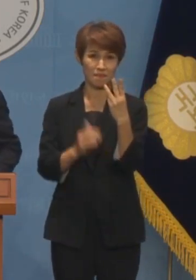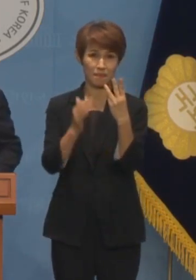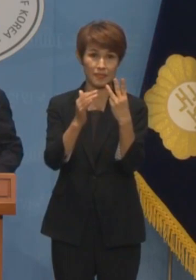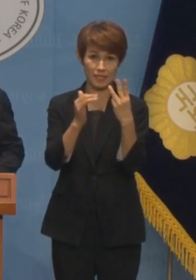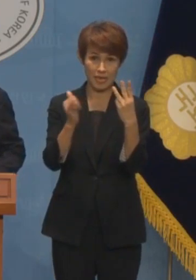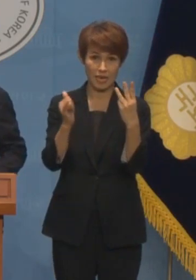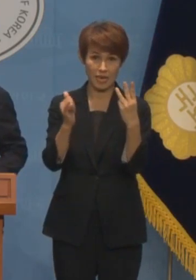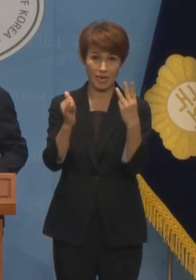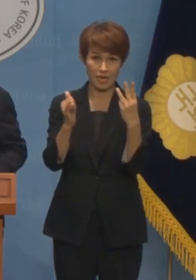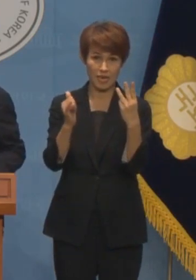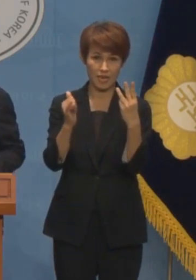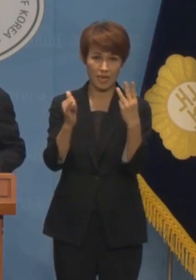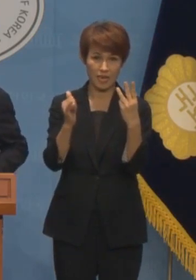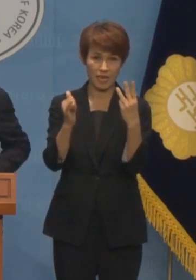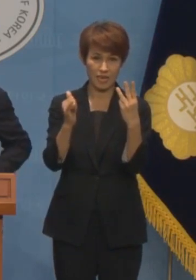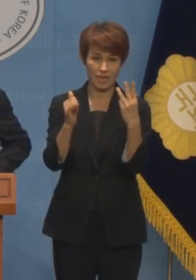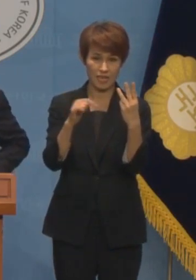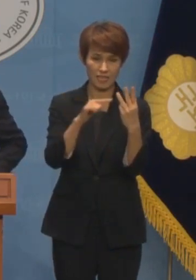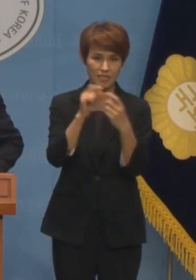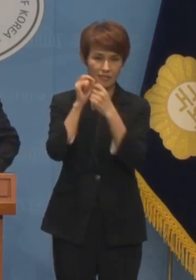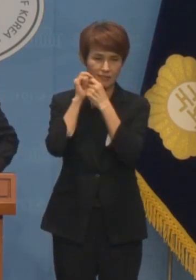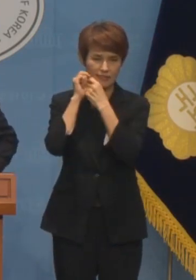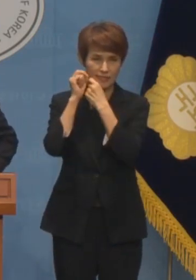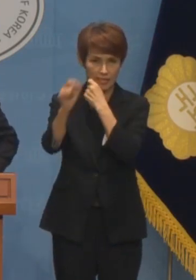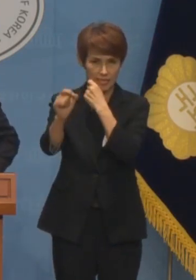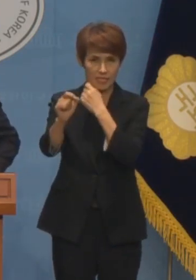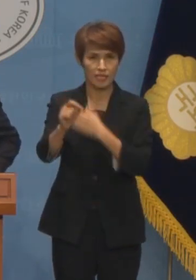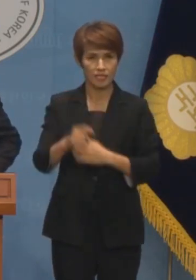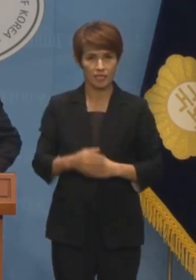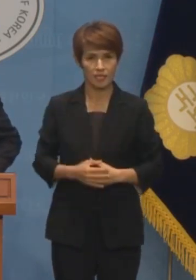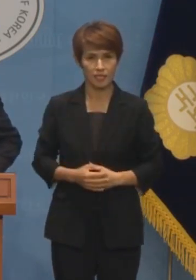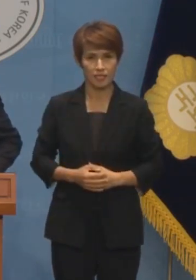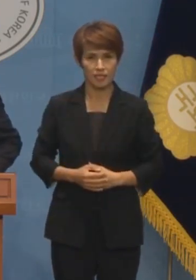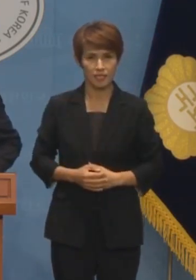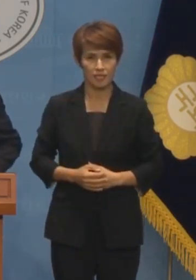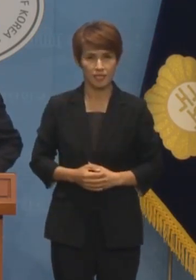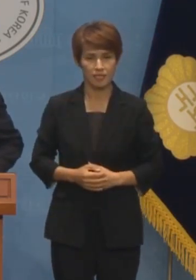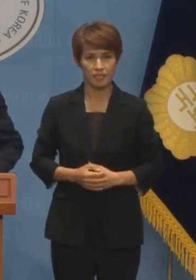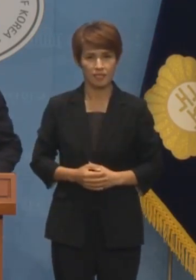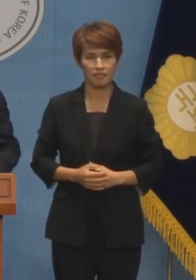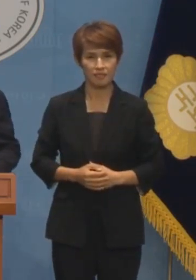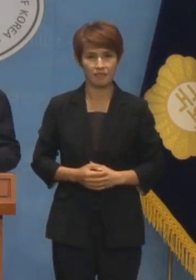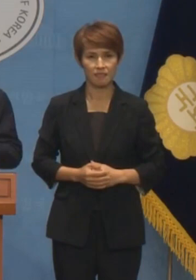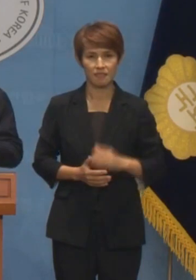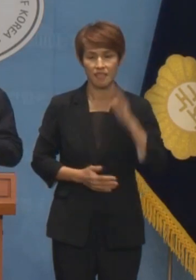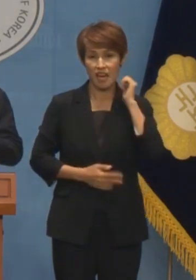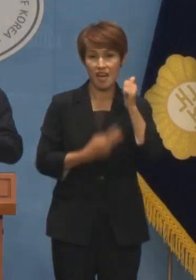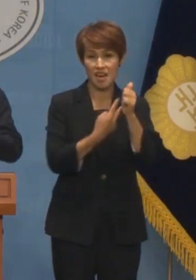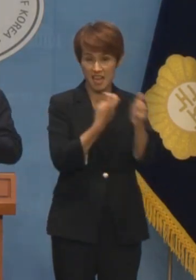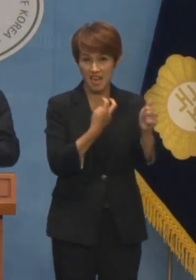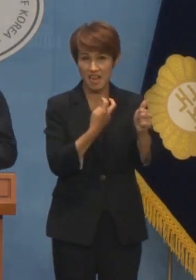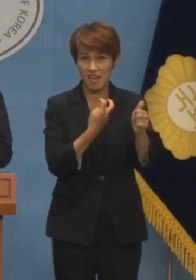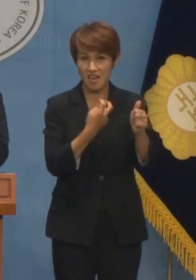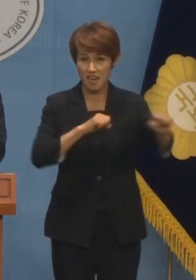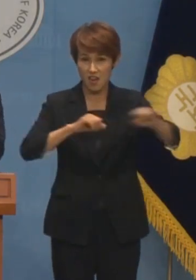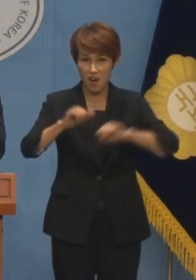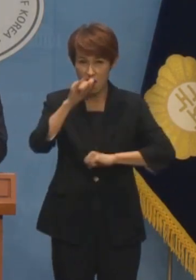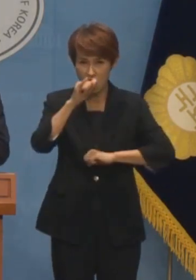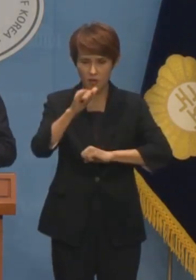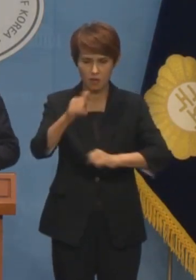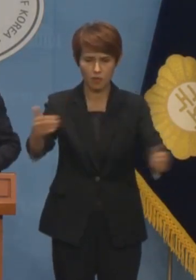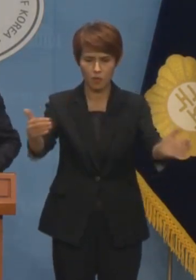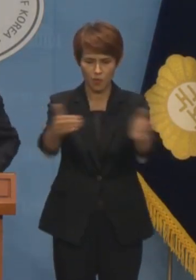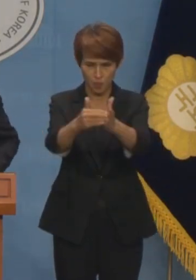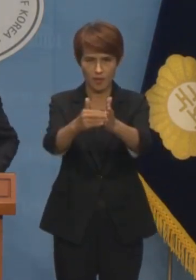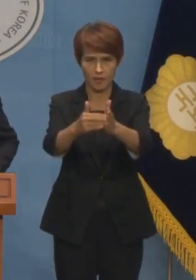3자들에 의한 사기 기획 탄핵, 이게 구판을 당장 집어치워라, 이런